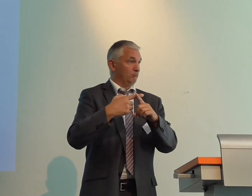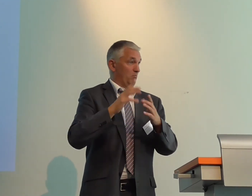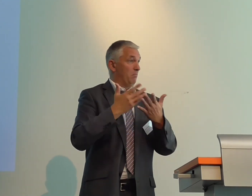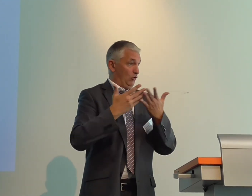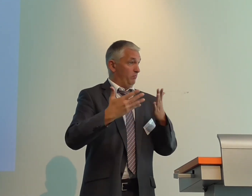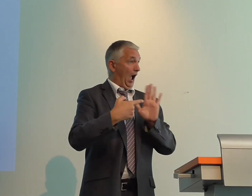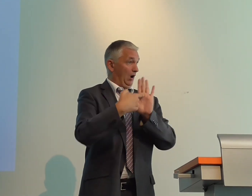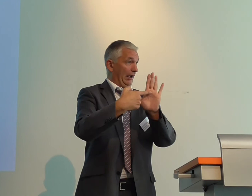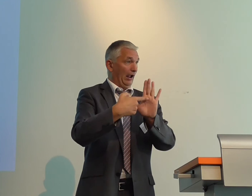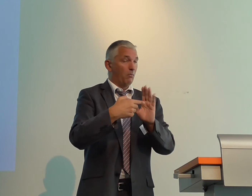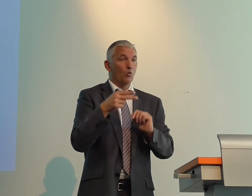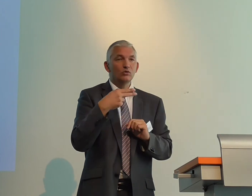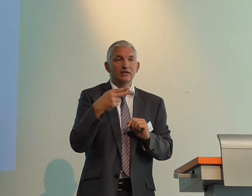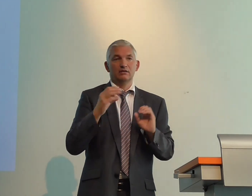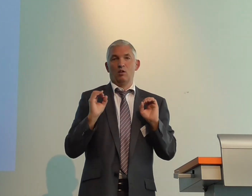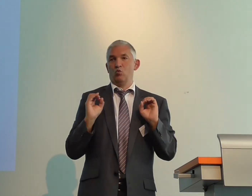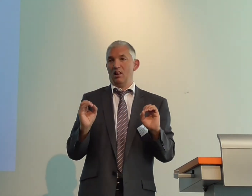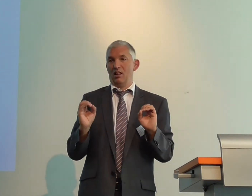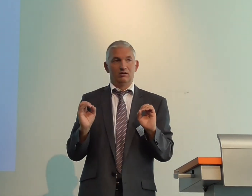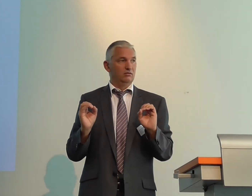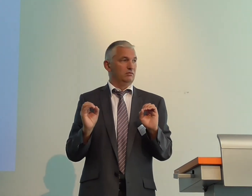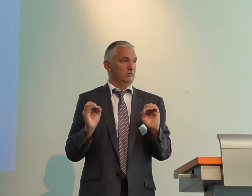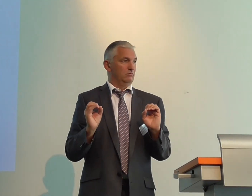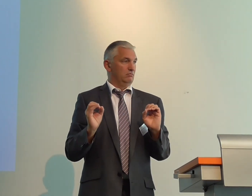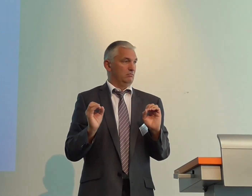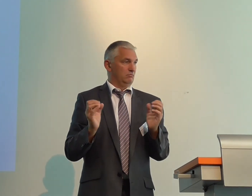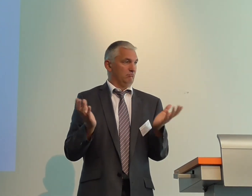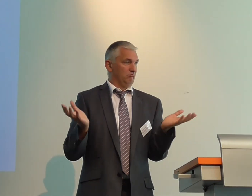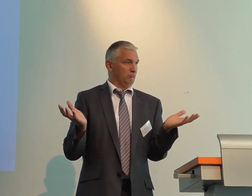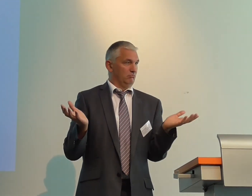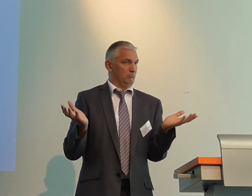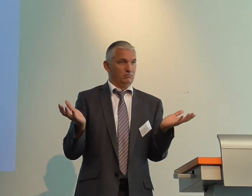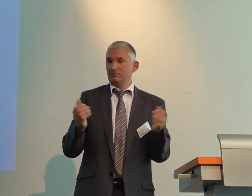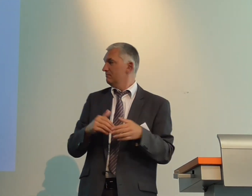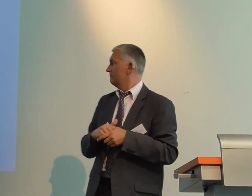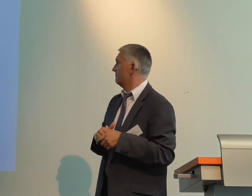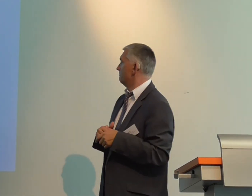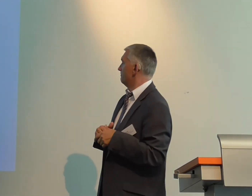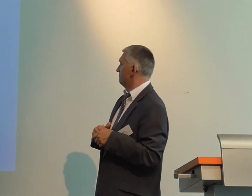Phoenix ist es so, dass Gebärdensprache gezeigt wird, aber eben keine Untertitel gezeigt werden.